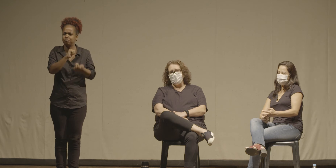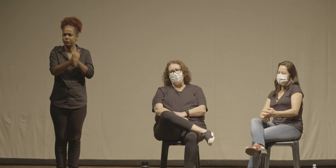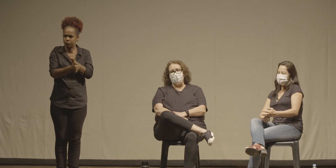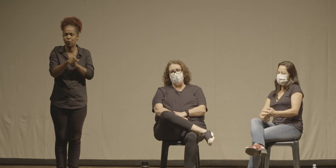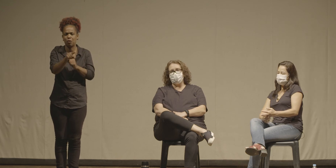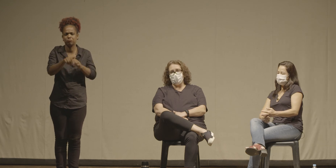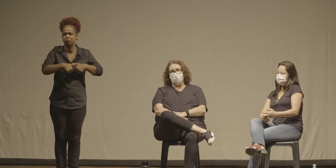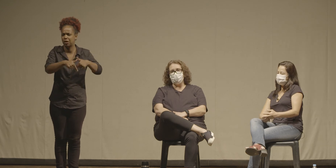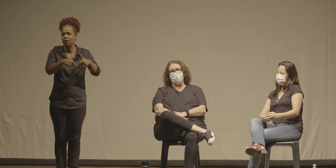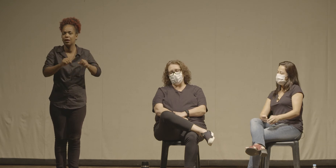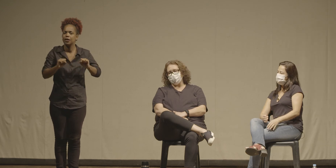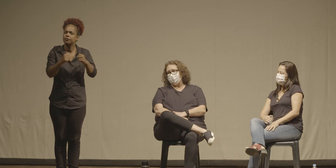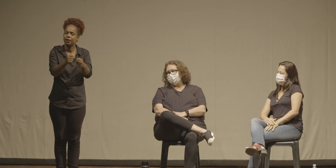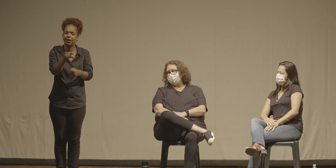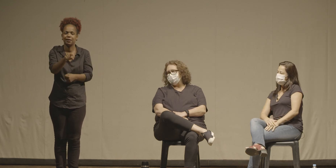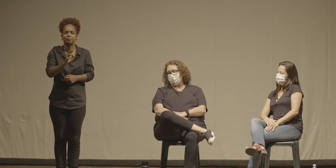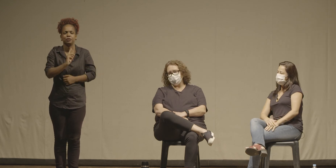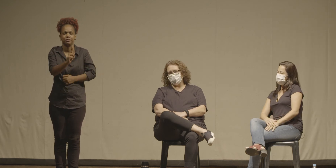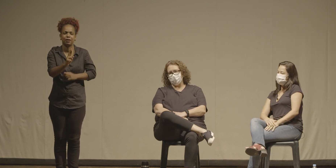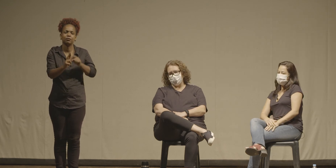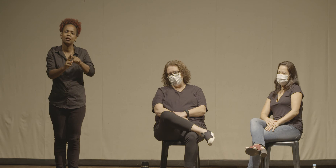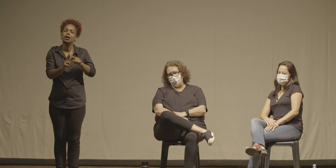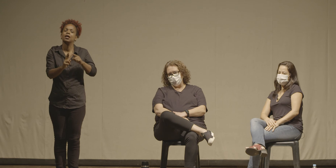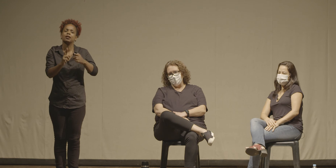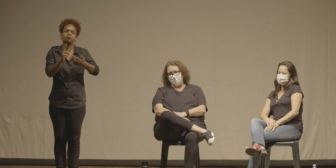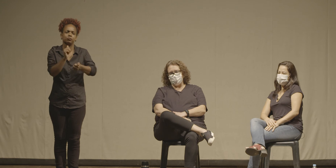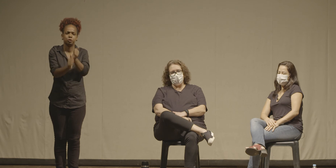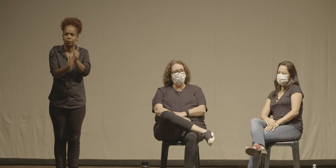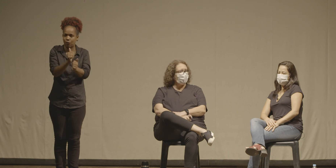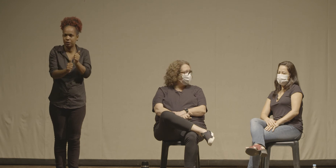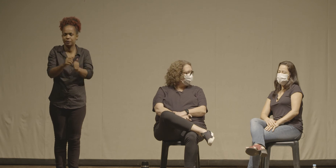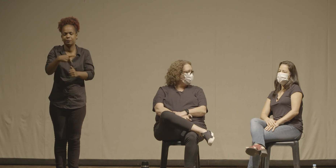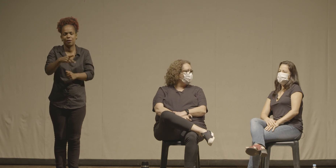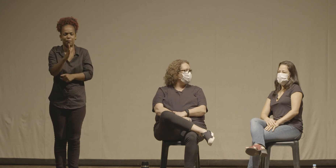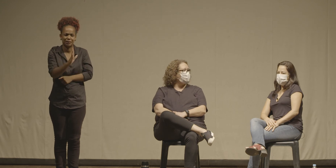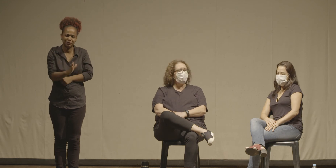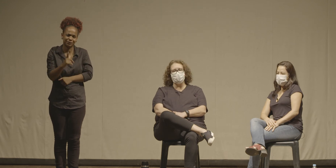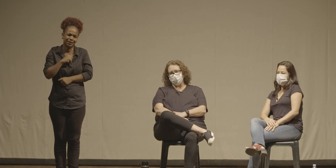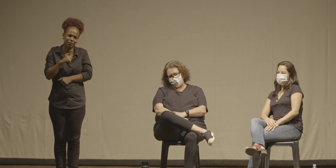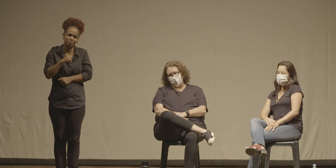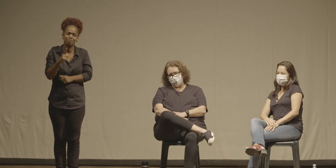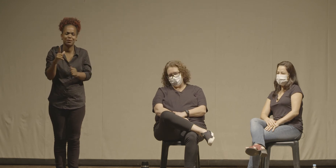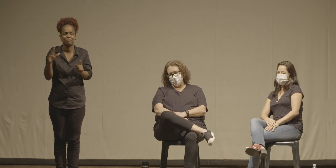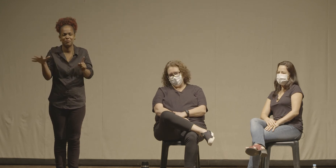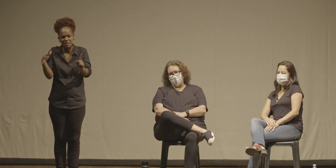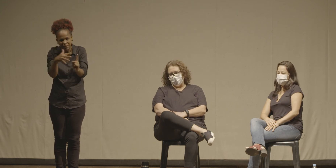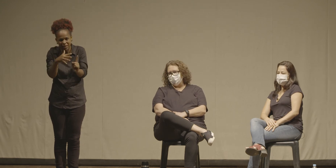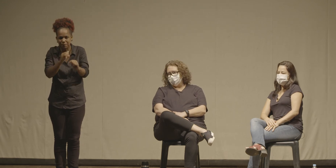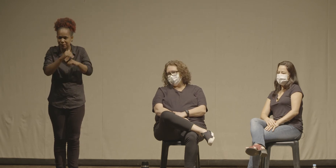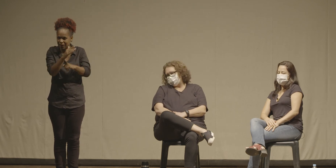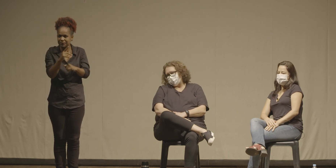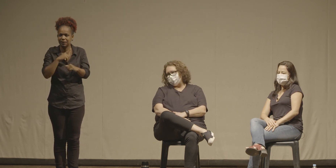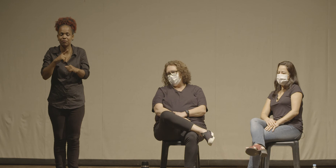esporte, e ele foi um dos responsáveis do esporte brasileiro ter um pouquinho de visibilidade.